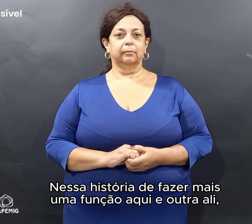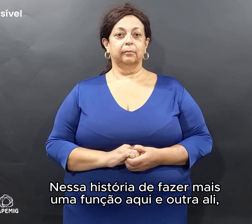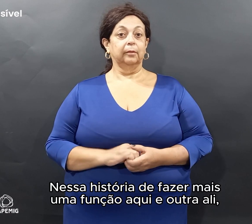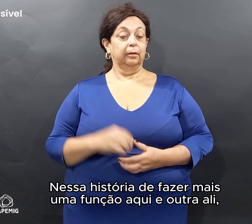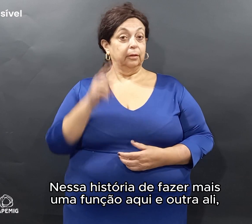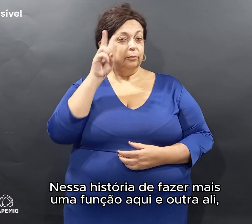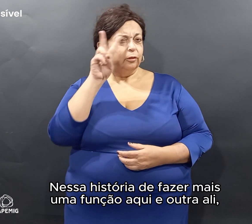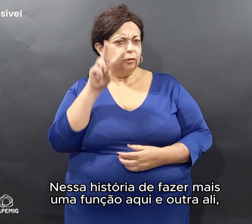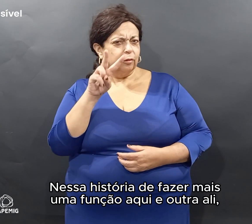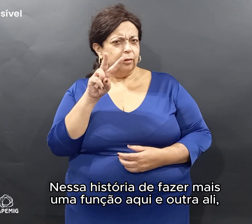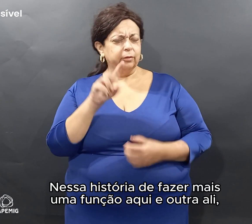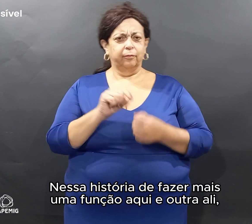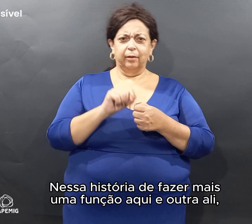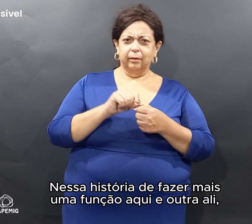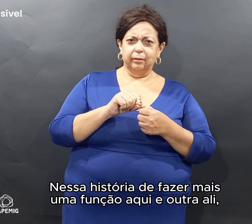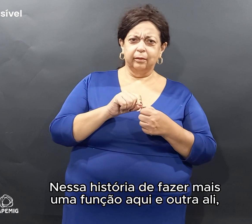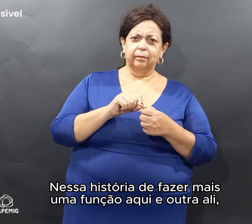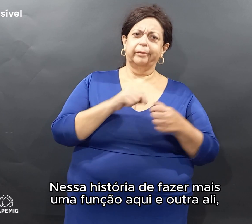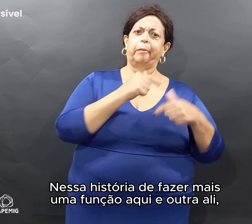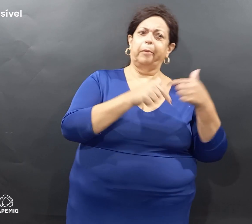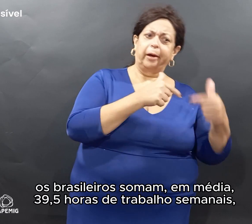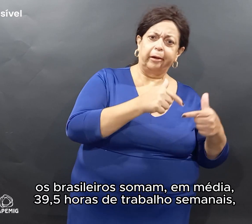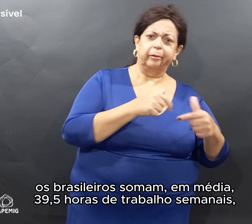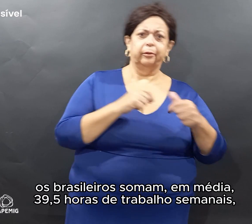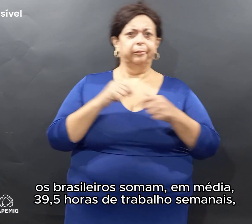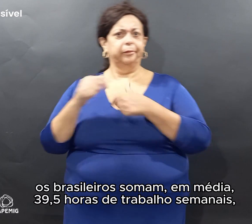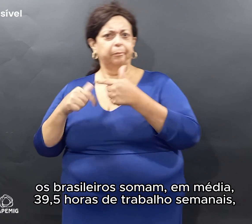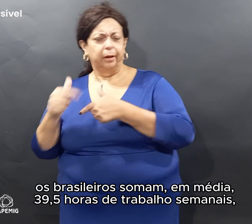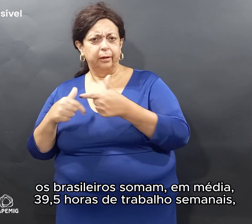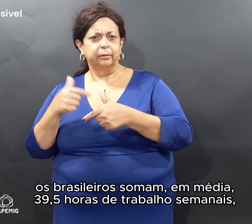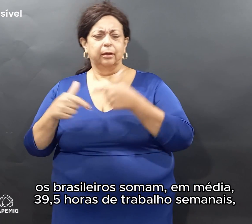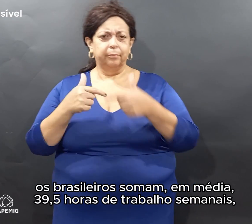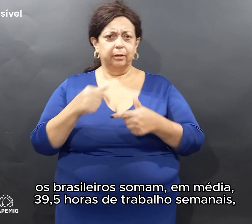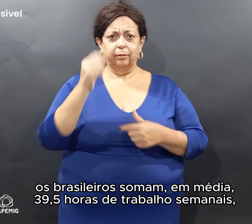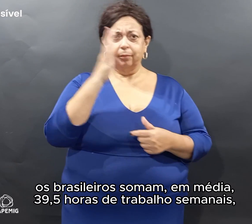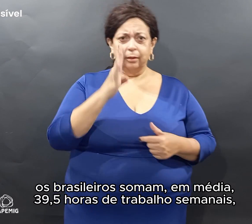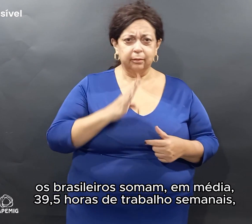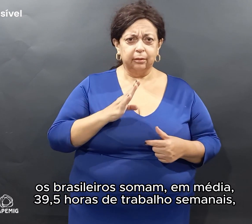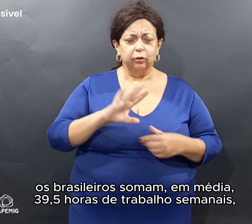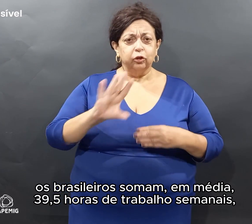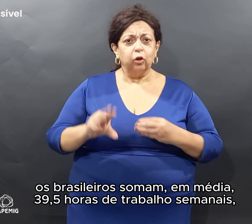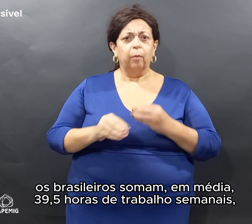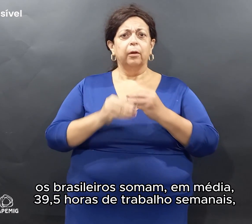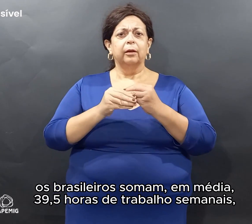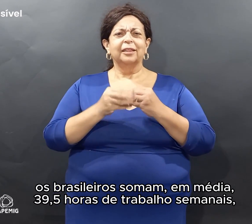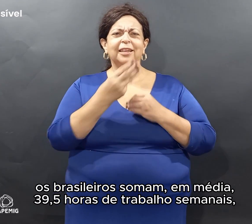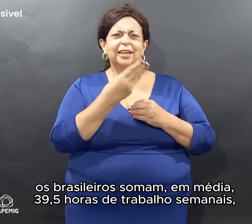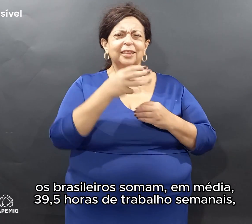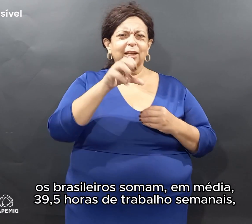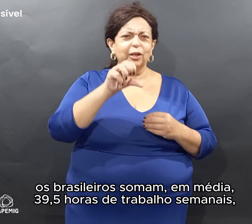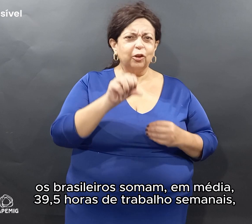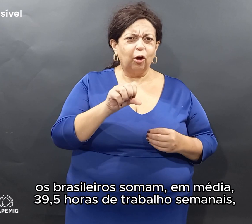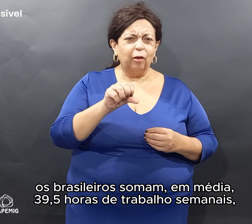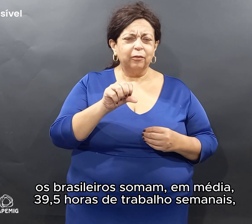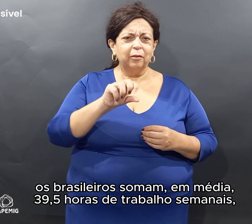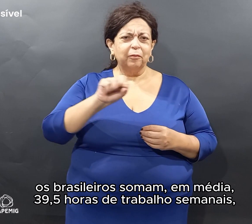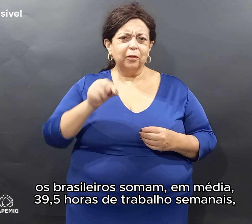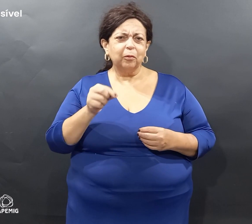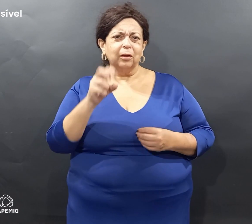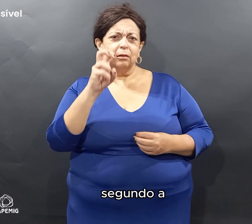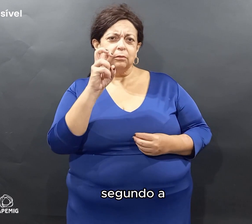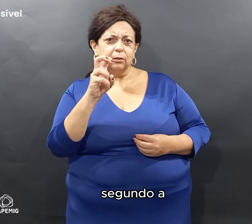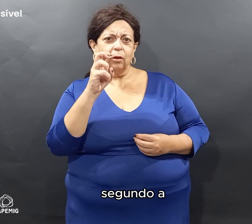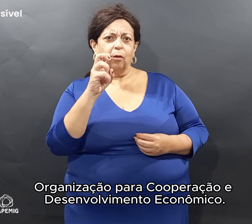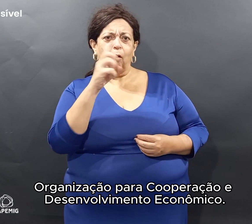Nessa história de fazer mais uma função aqui e outra ali, os brasileiros somam, em média, 39,5 horas de trabalho